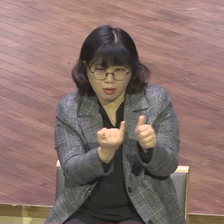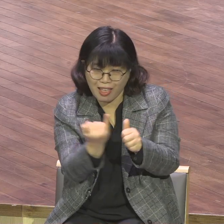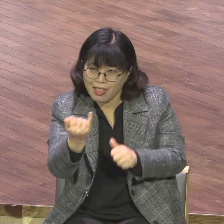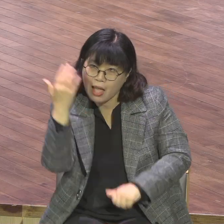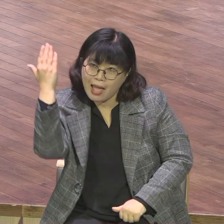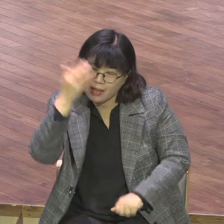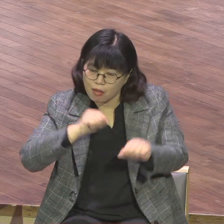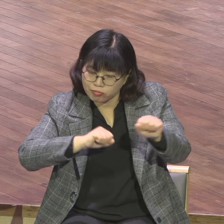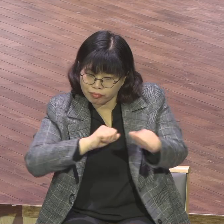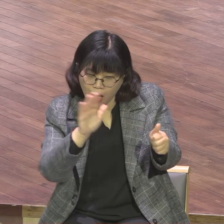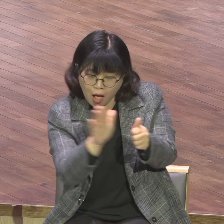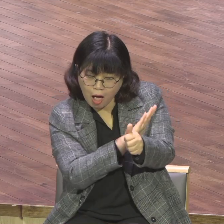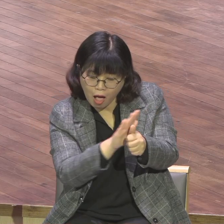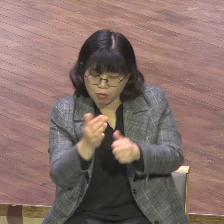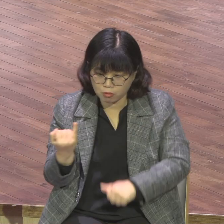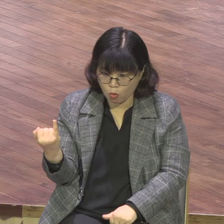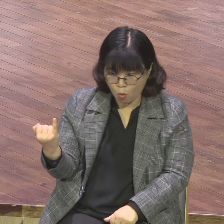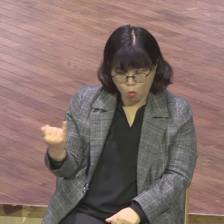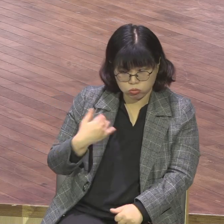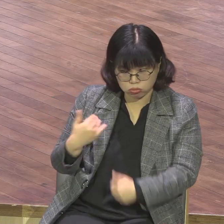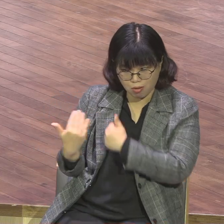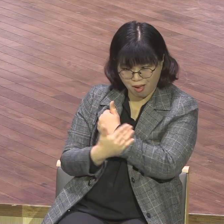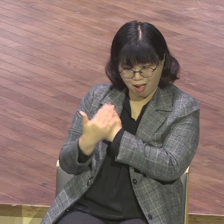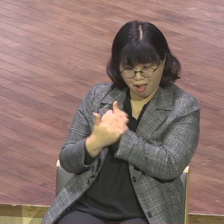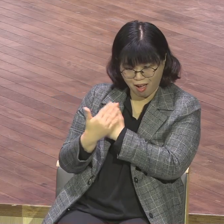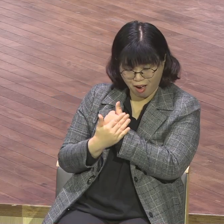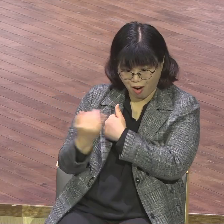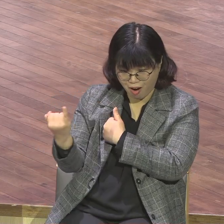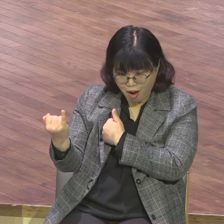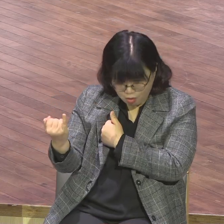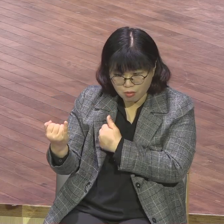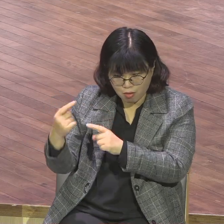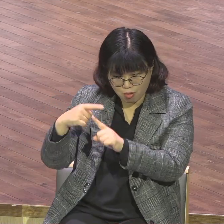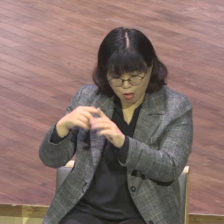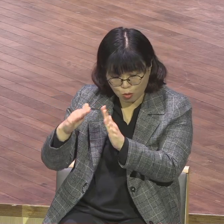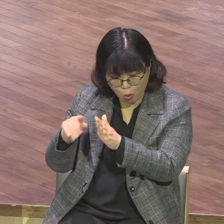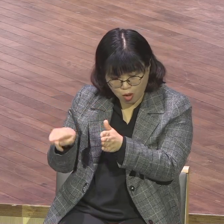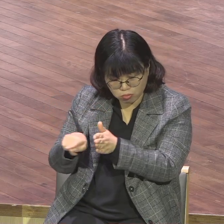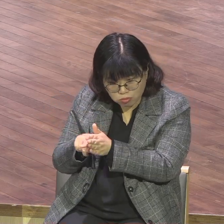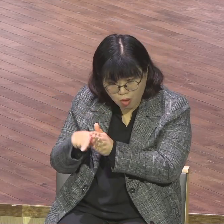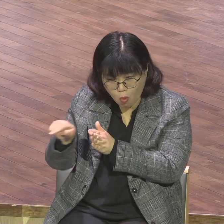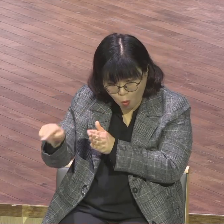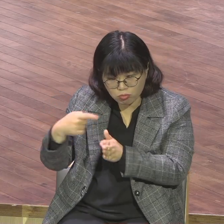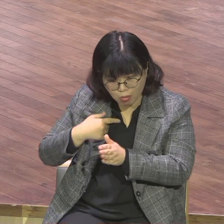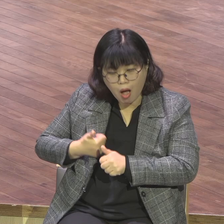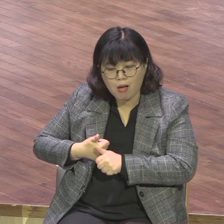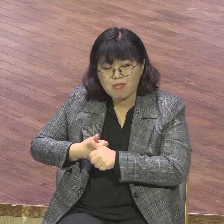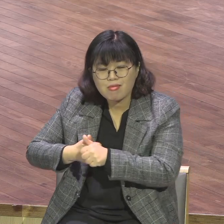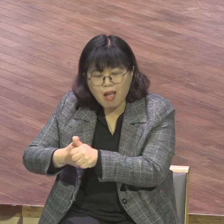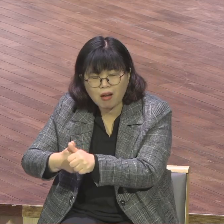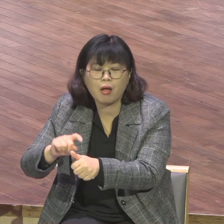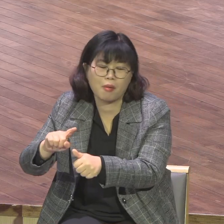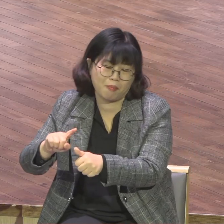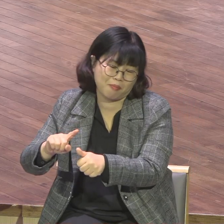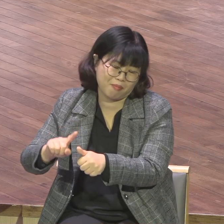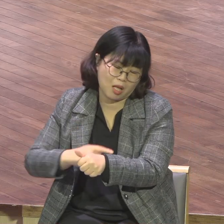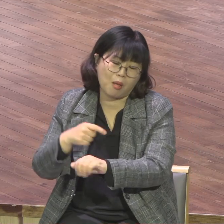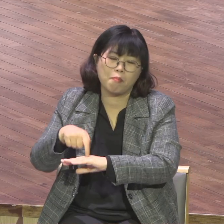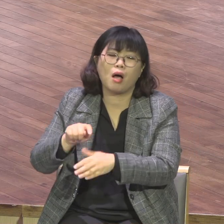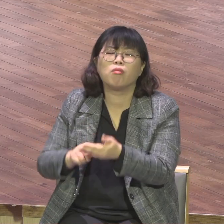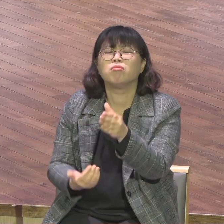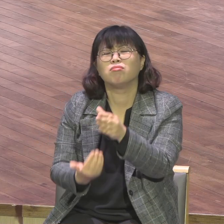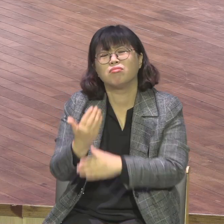지금 또 예수 안 믿는, 아직까지 내가 예수를 10년 믿었는데 예원교회 10년이나 나왔는데 안 믿는 남편이 있으면